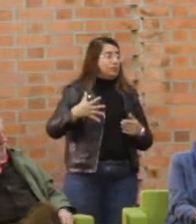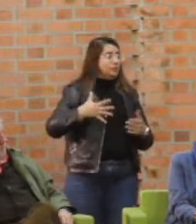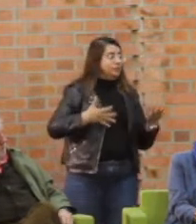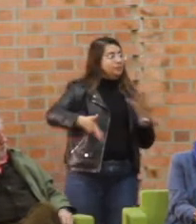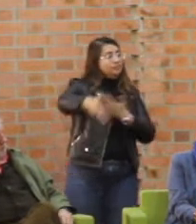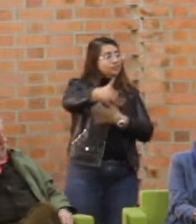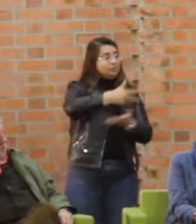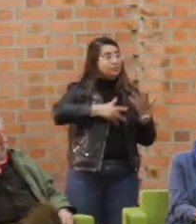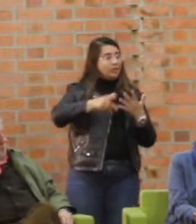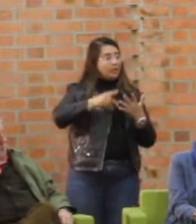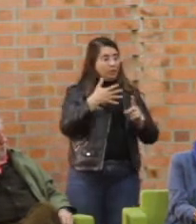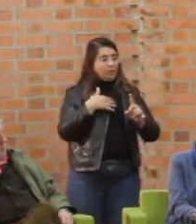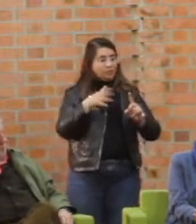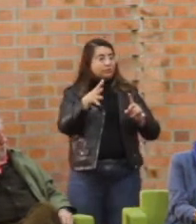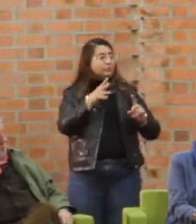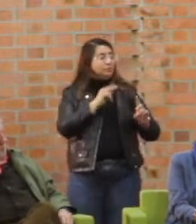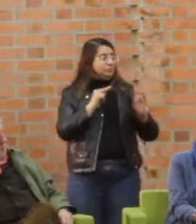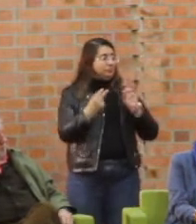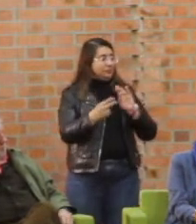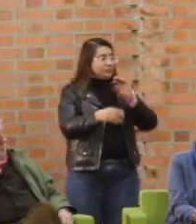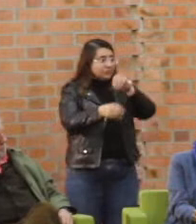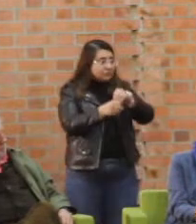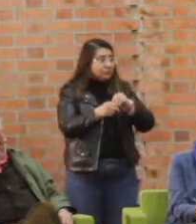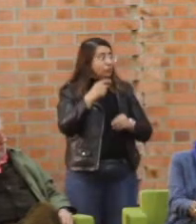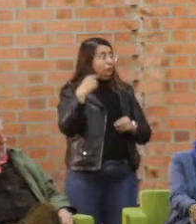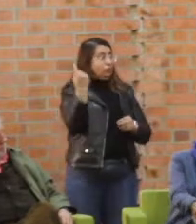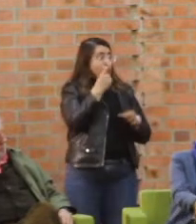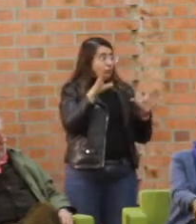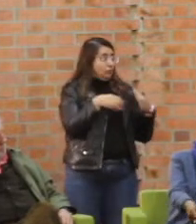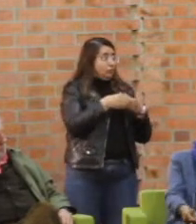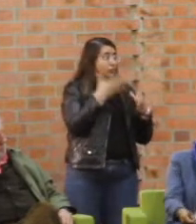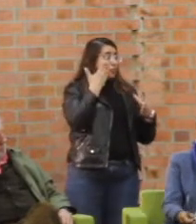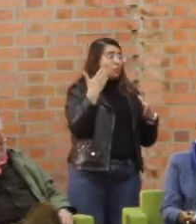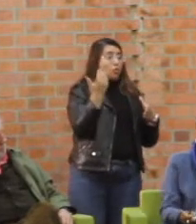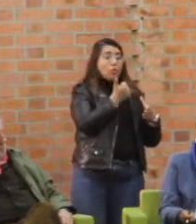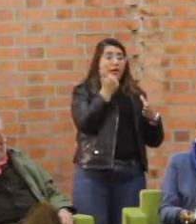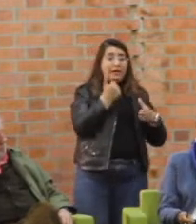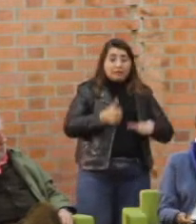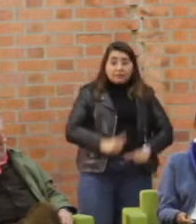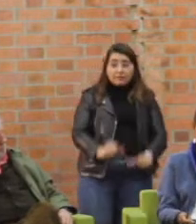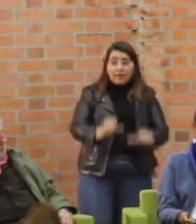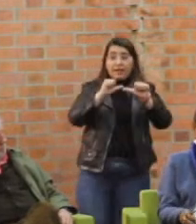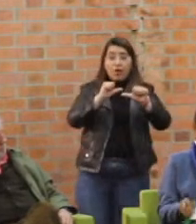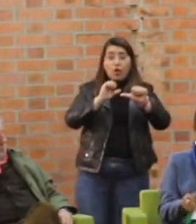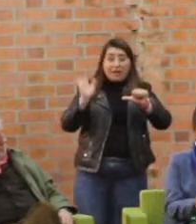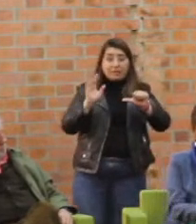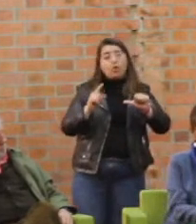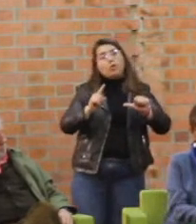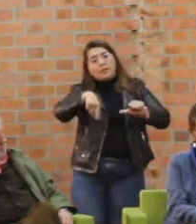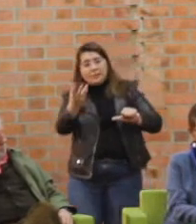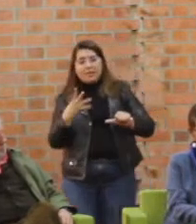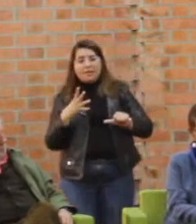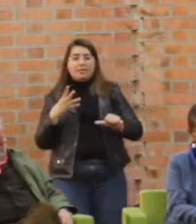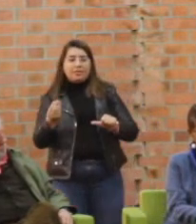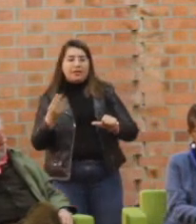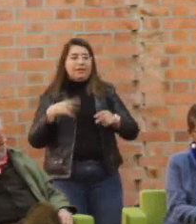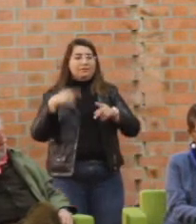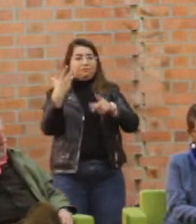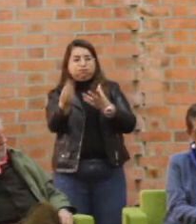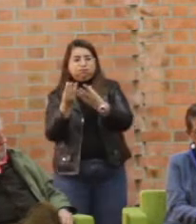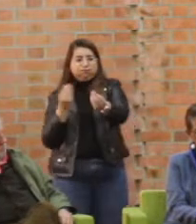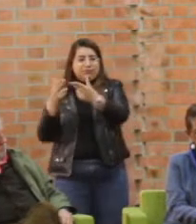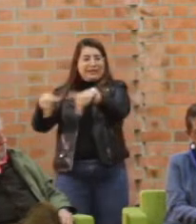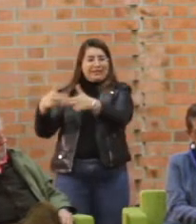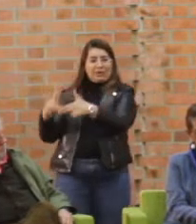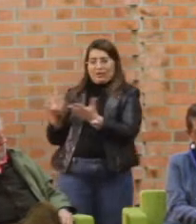Entonces es un sujeto que nos invita a pensar No solo en las mujeres y es género en las niñas y en las adolescentes sino que también nos invita a pensar